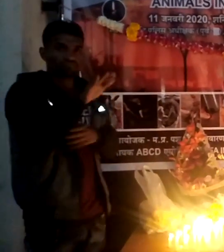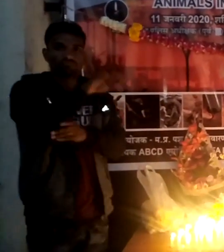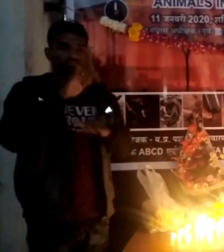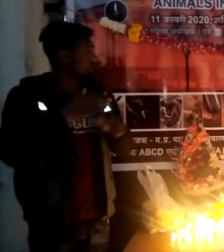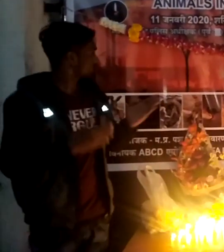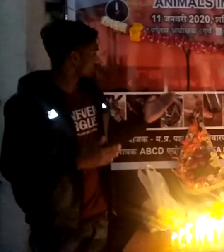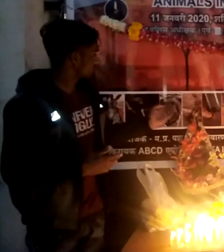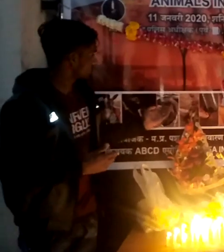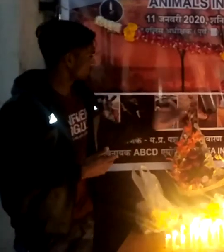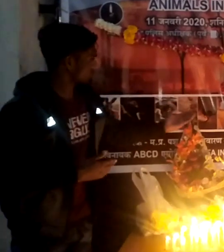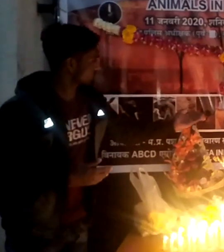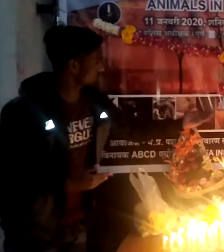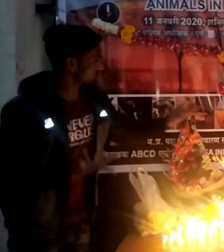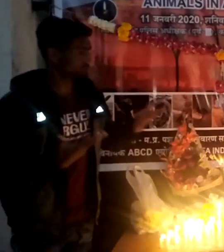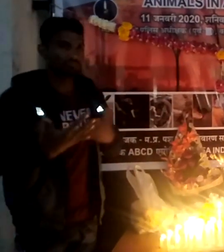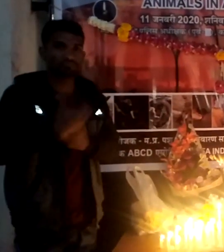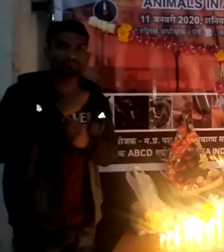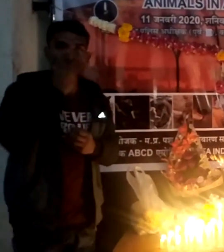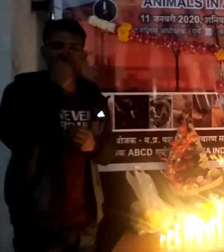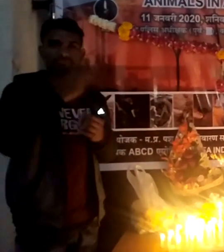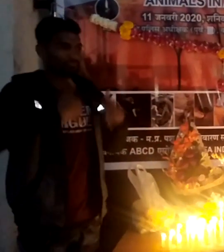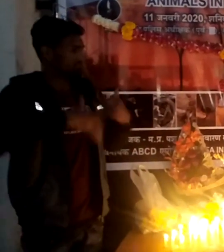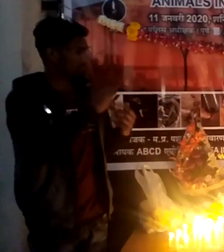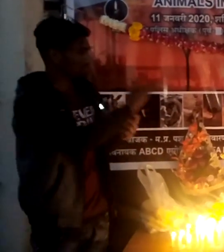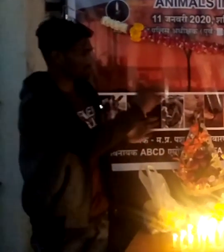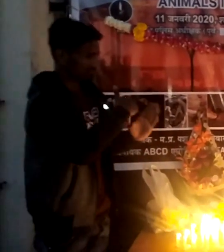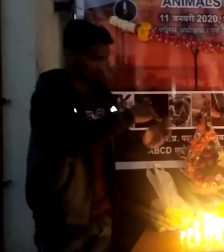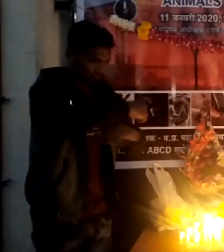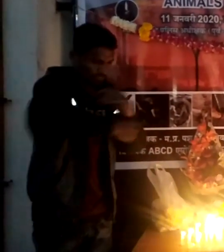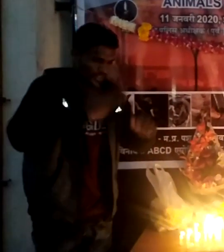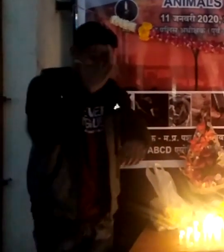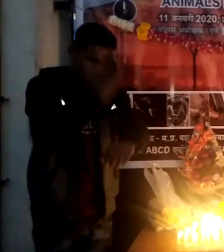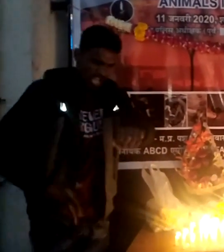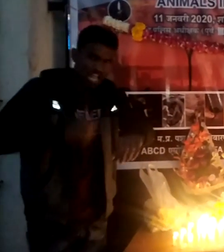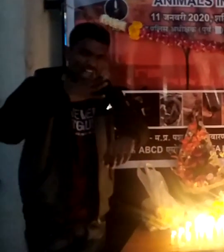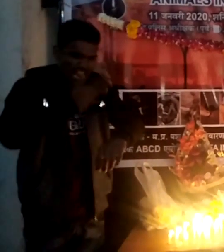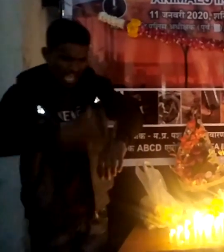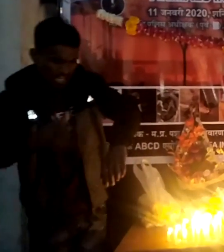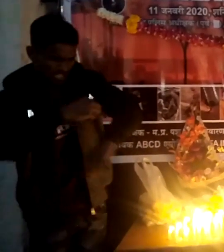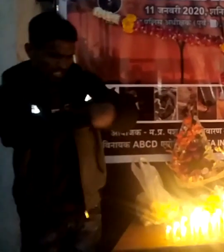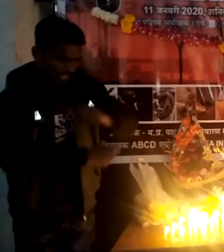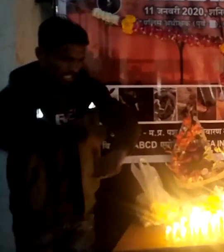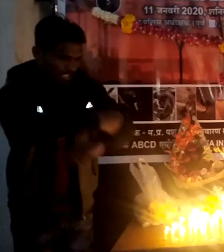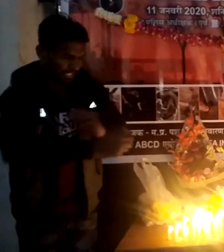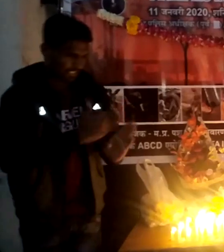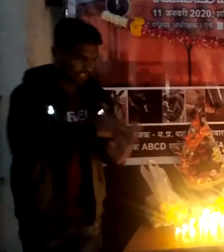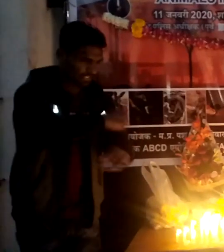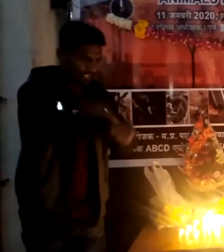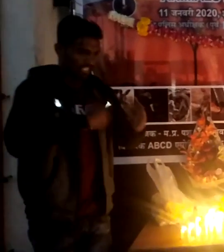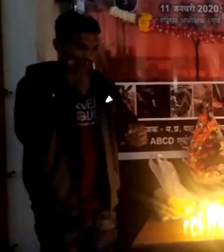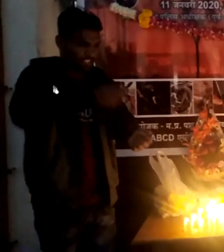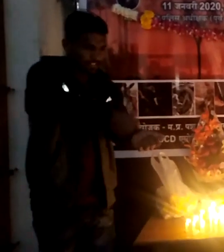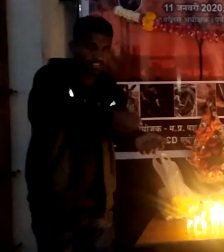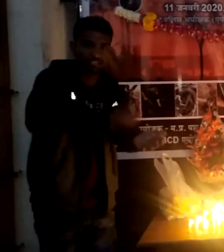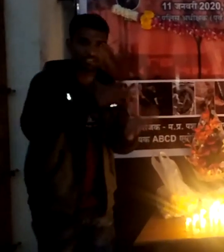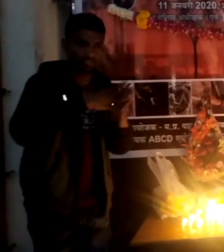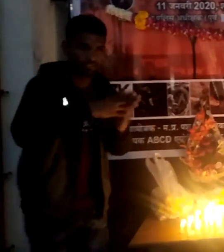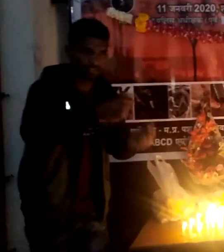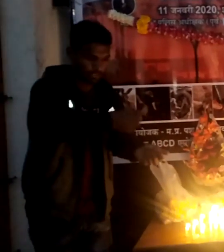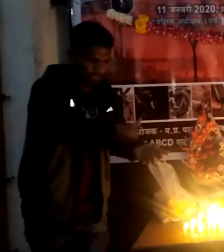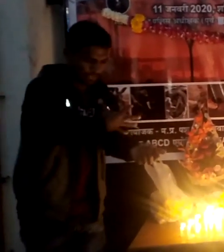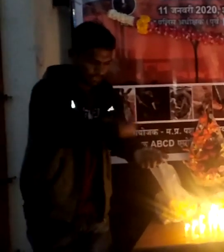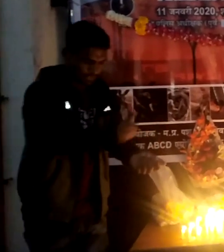साथ। और आप ही देखिए कितने एनिमल्स हैं जिनके चेहरे जो घायल हैं, जिनको